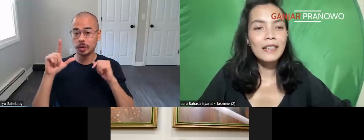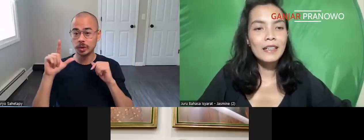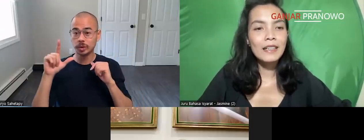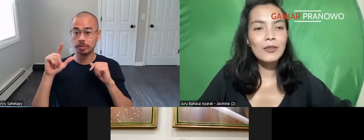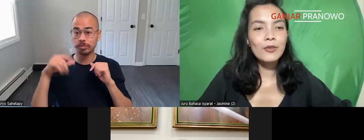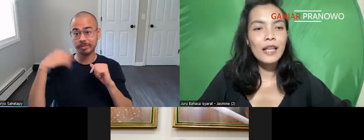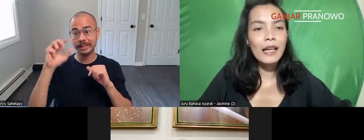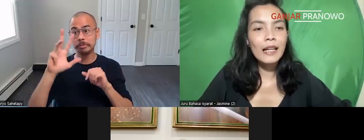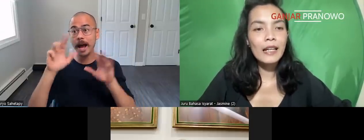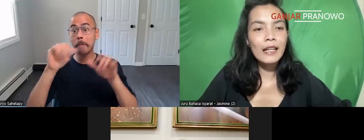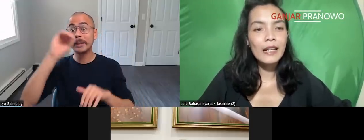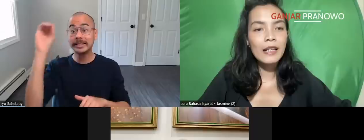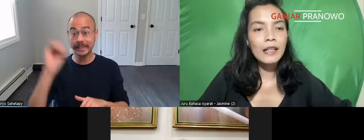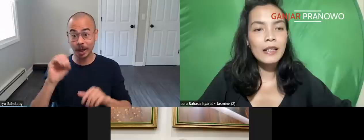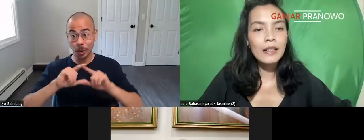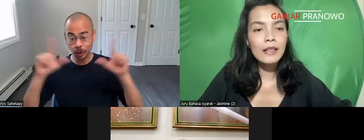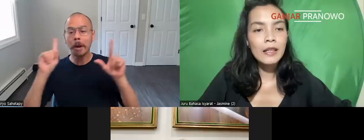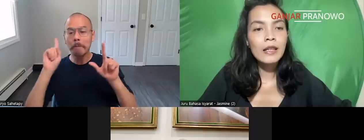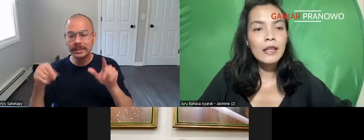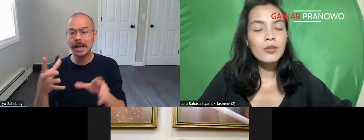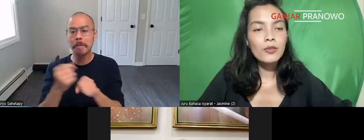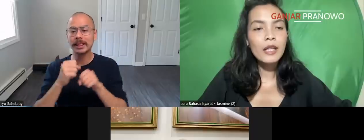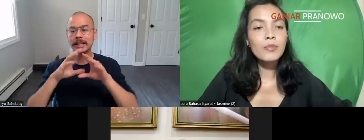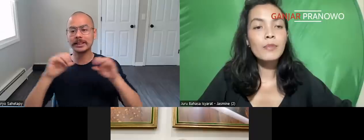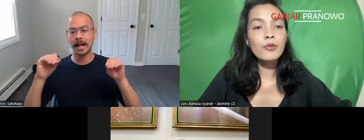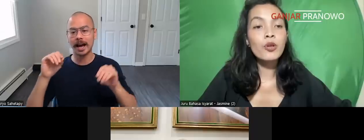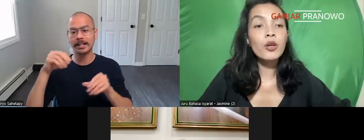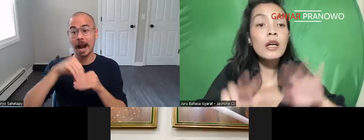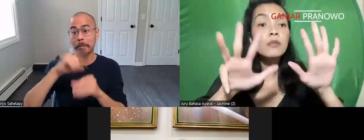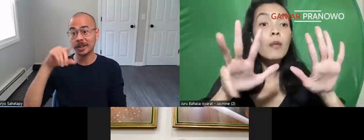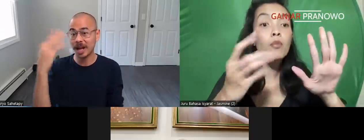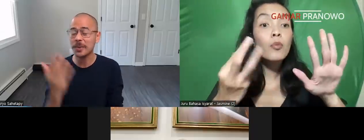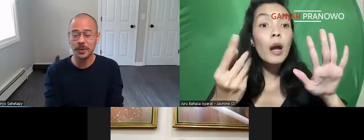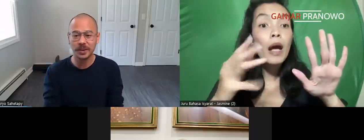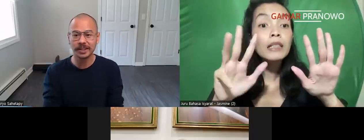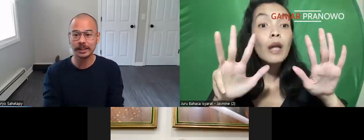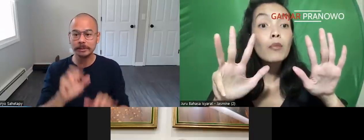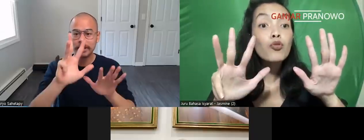ee lulusan lulusan 90